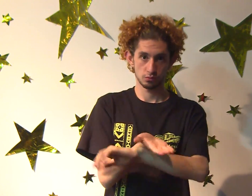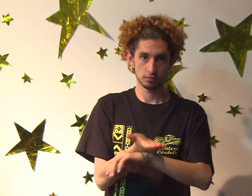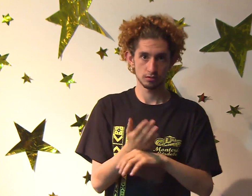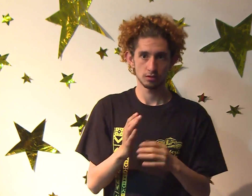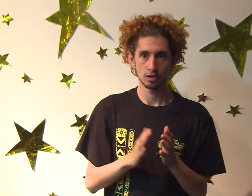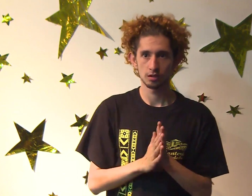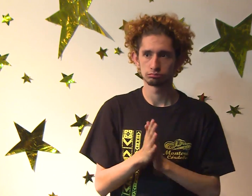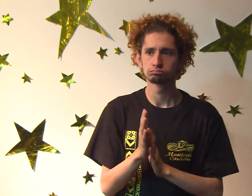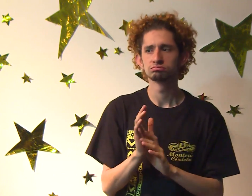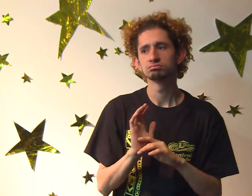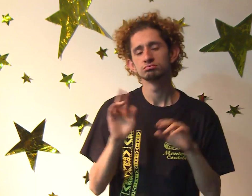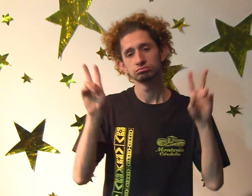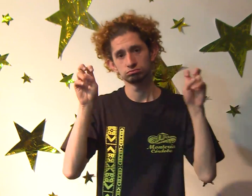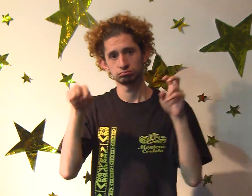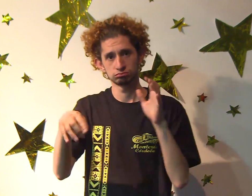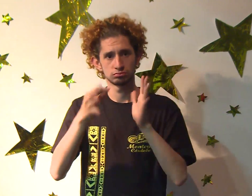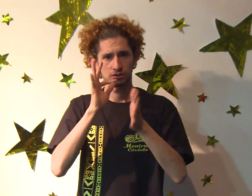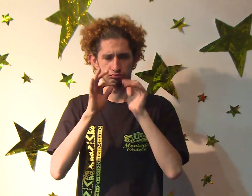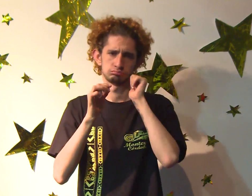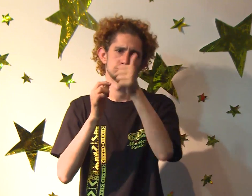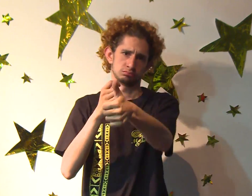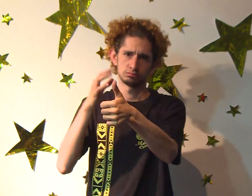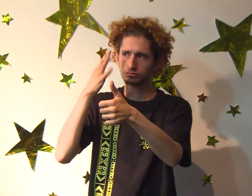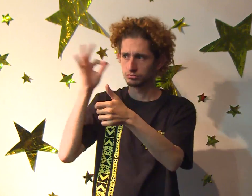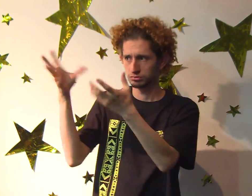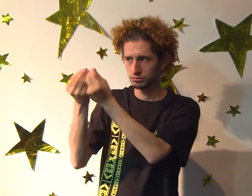poder construir. Y en segundo lugar,